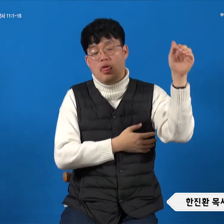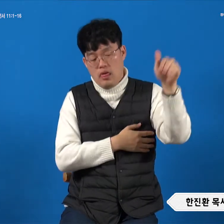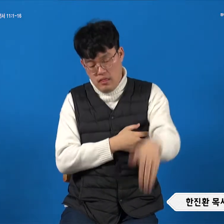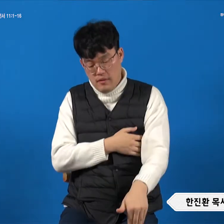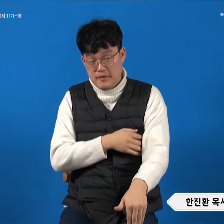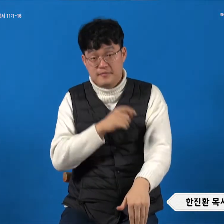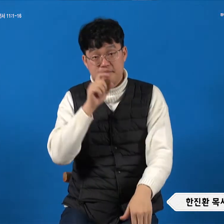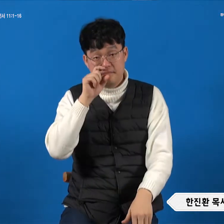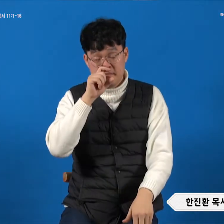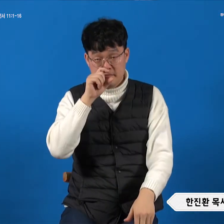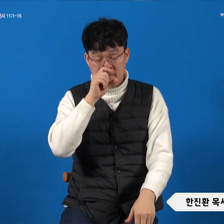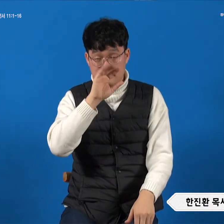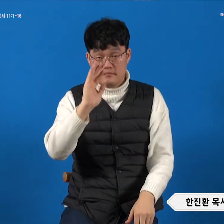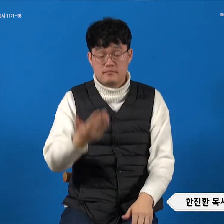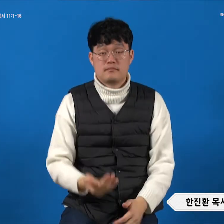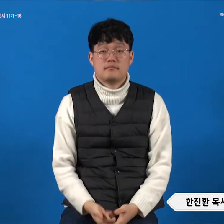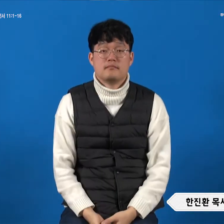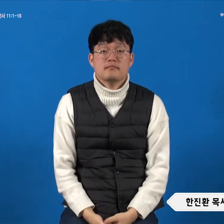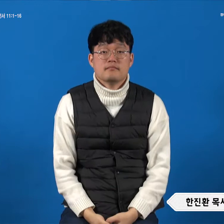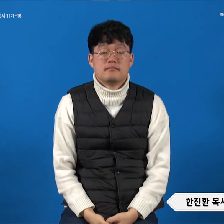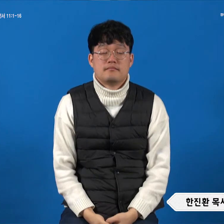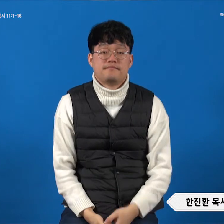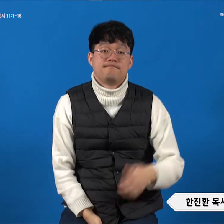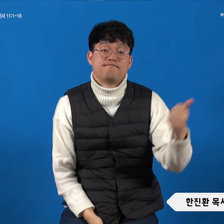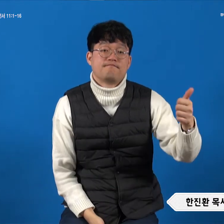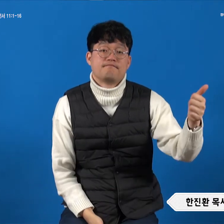권위가 더 실추되는 것이죠.